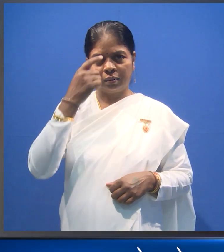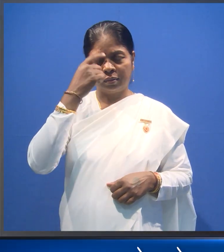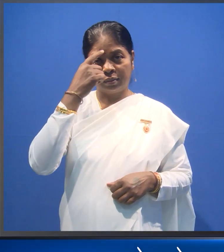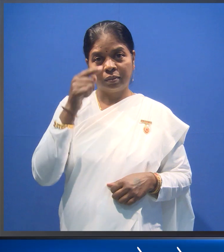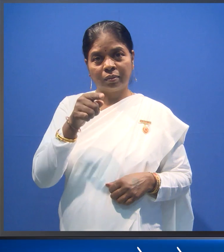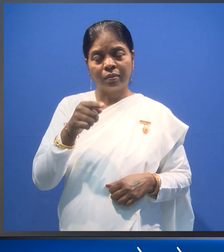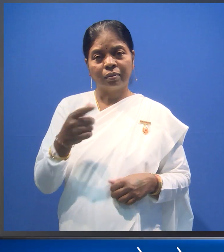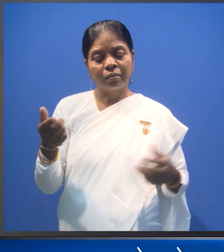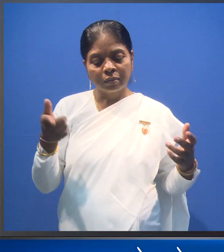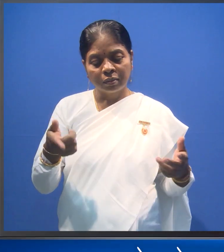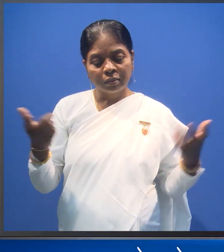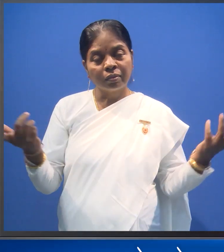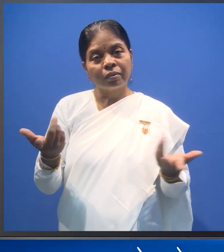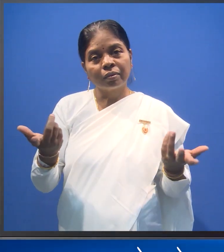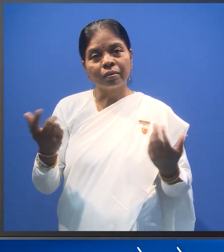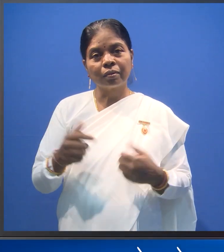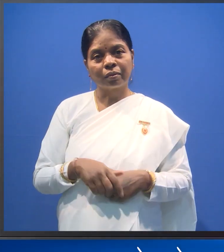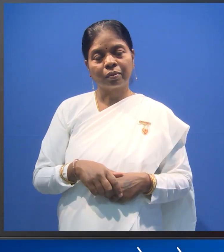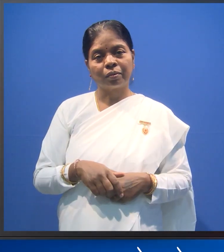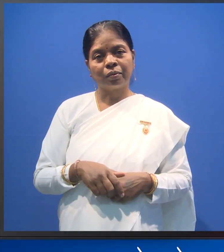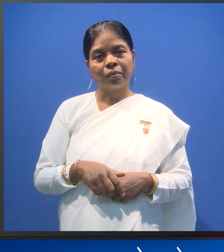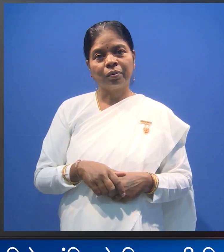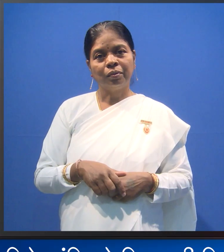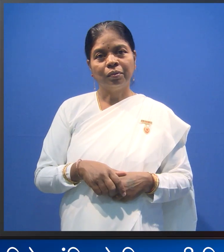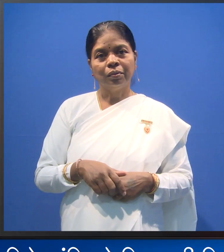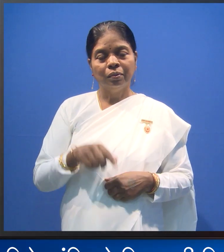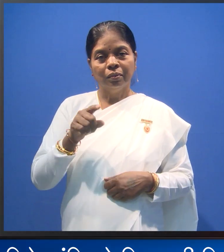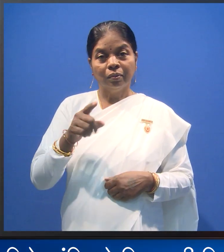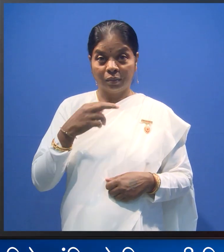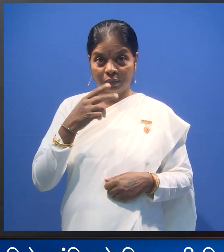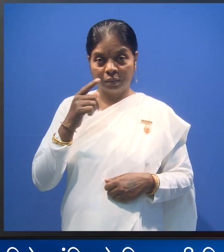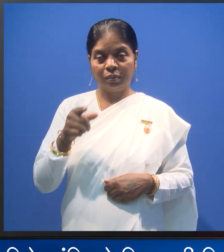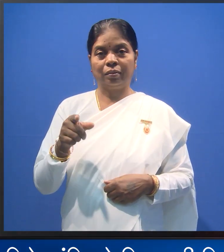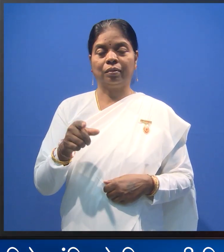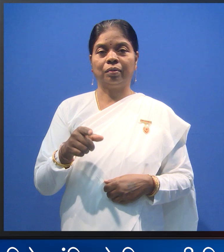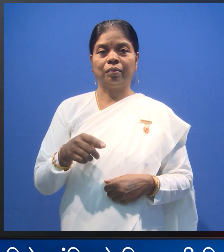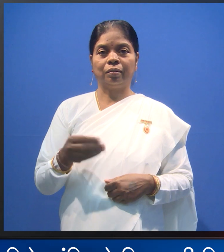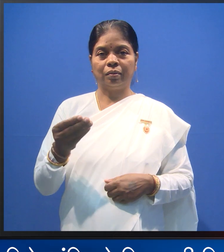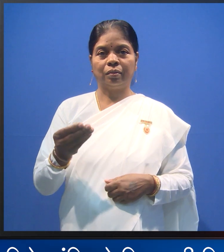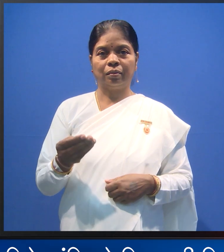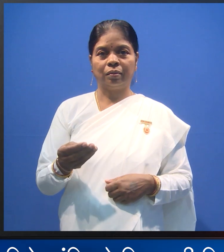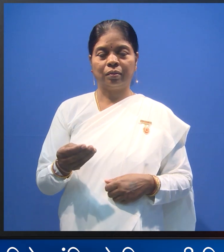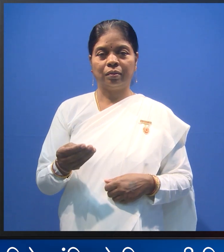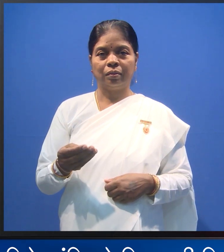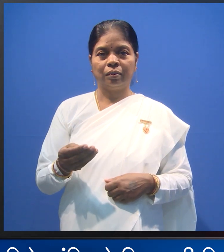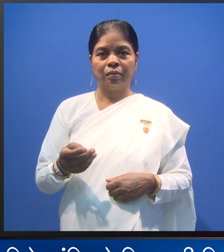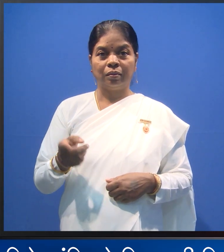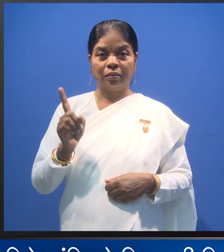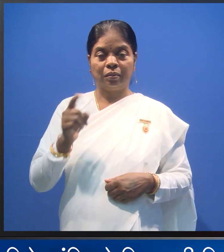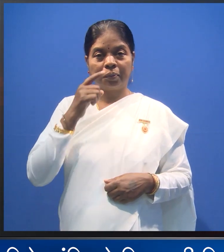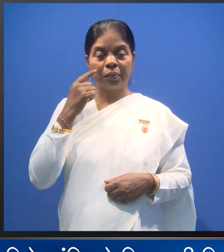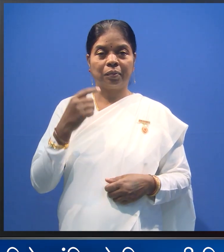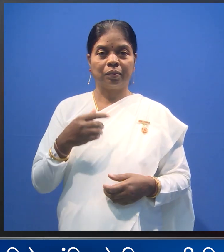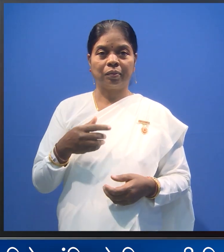माते, तू हे काय करत आहेस? तिने सांगितले की काही दिवस आधी एका